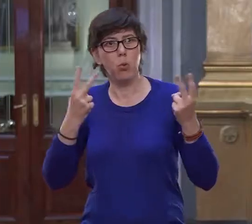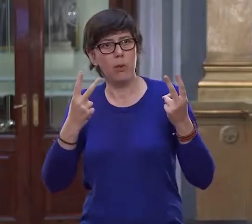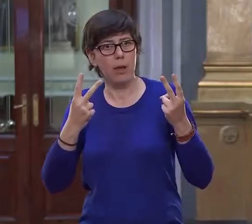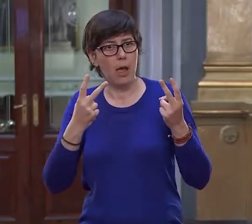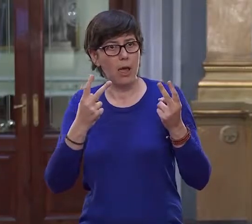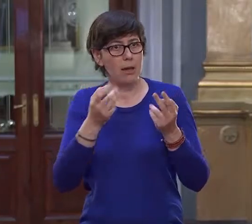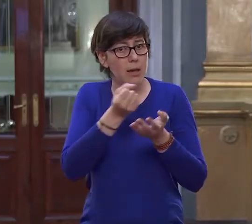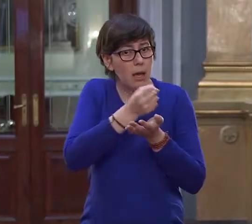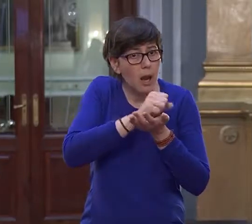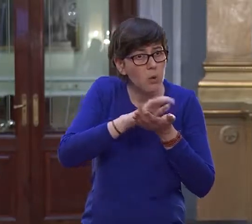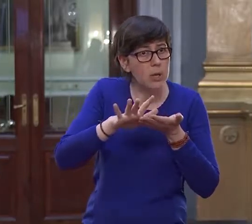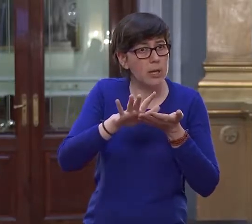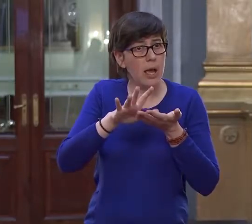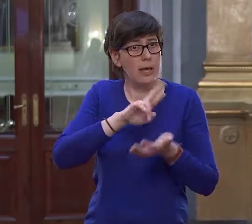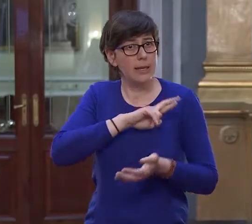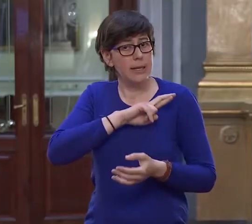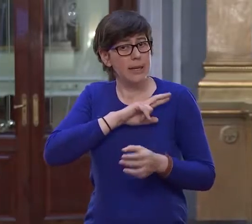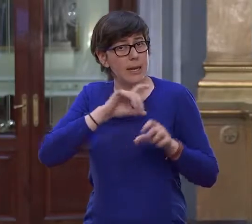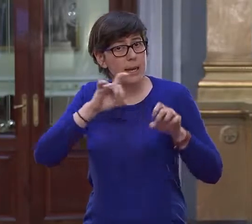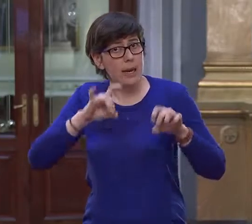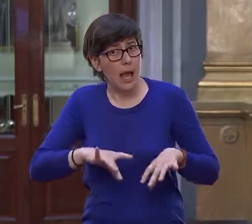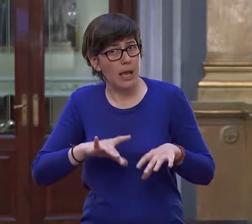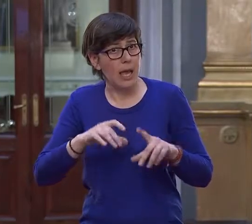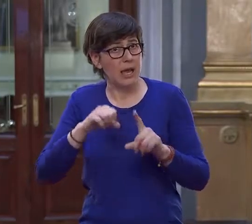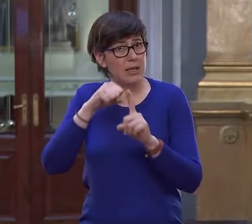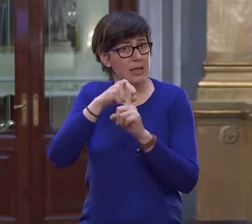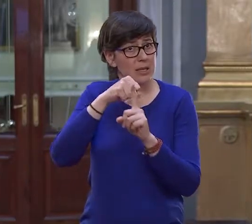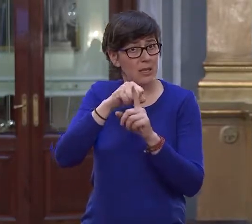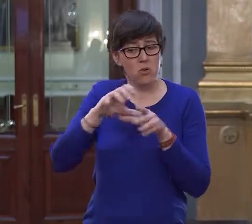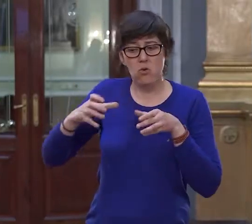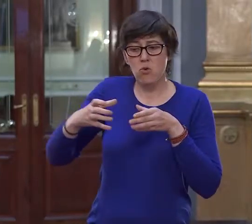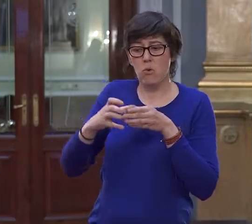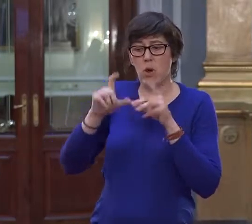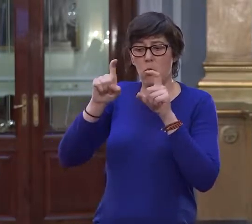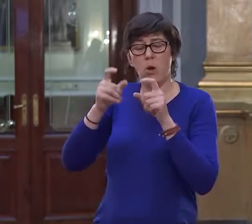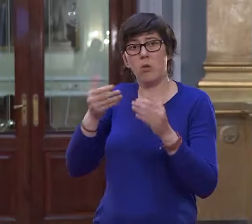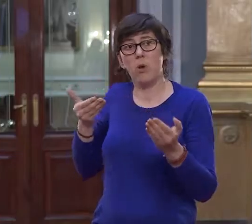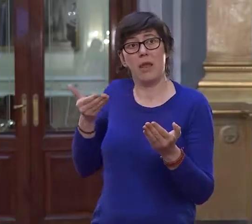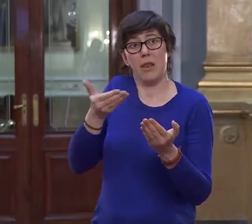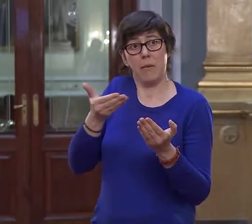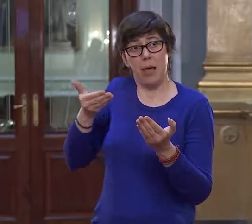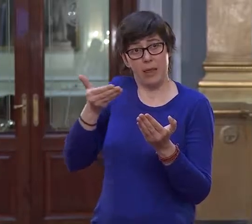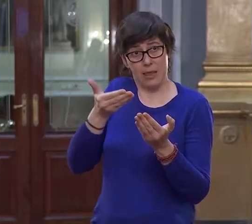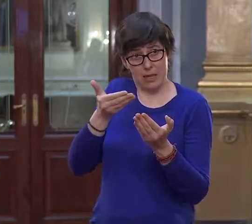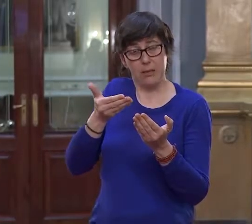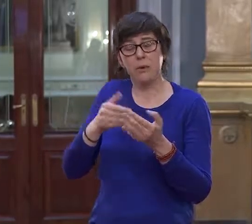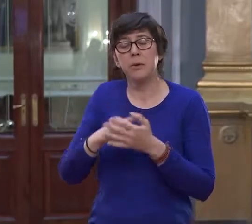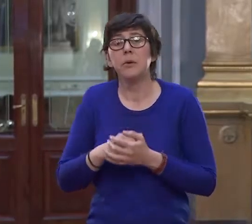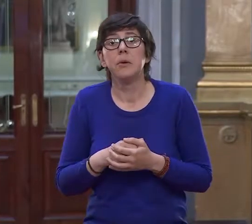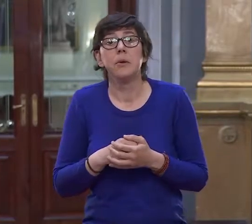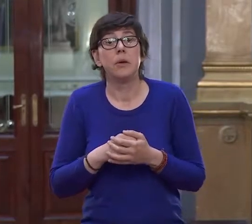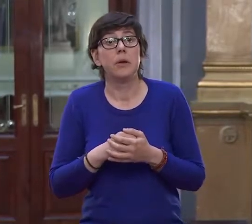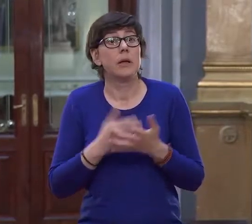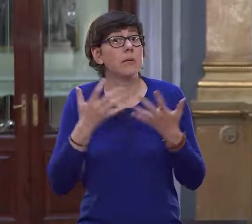para mejorar nuestra educación pública, laica y de calidad,